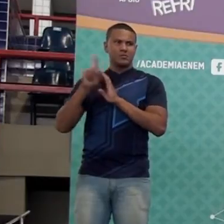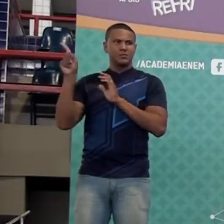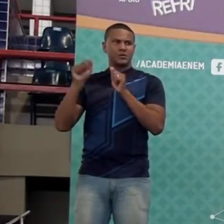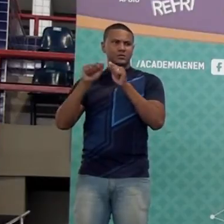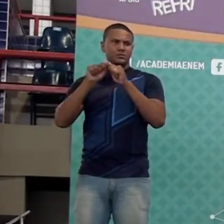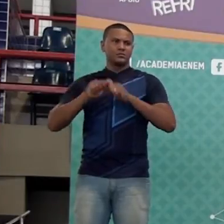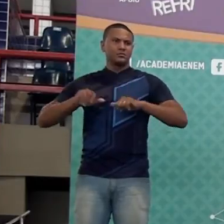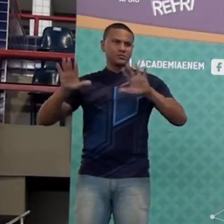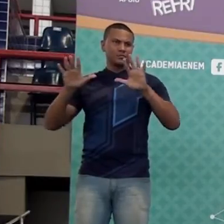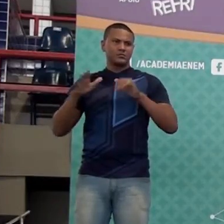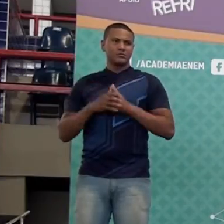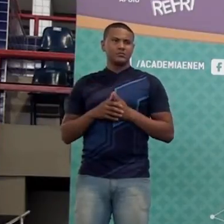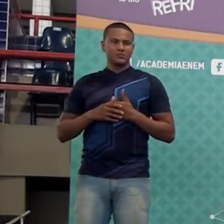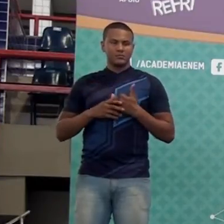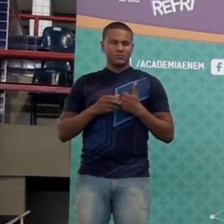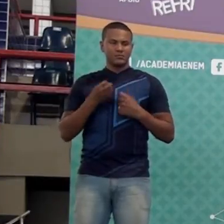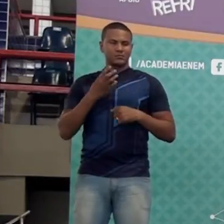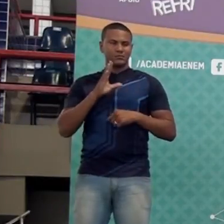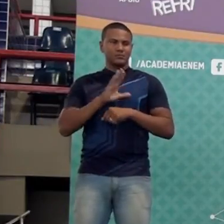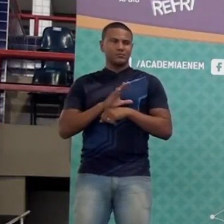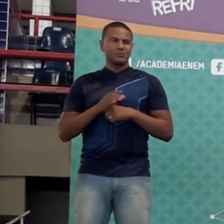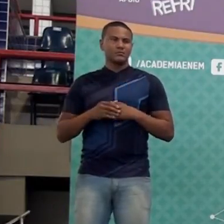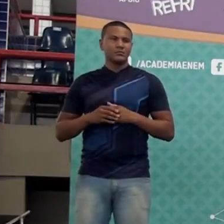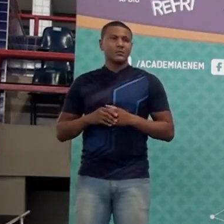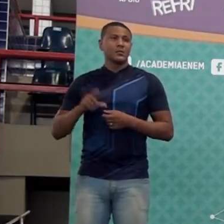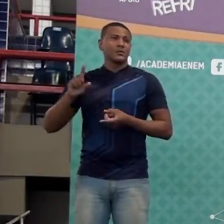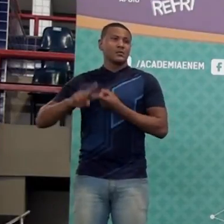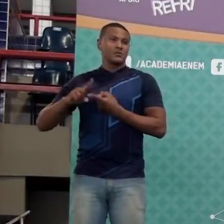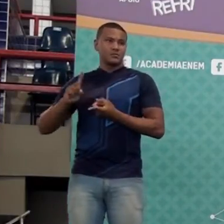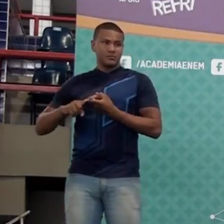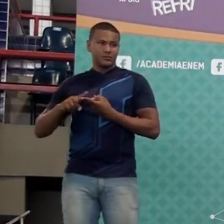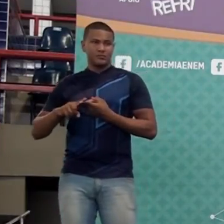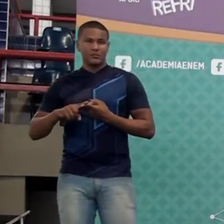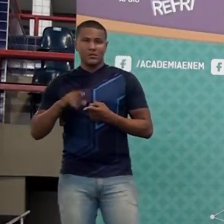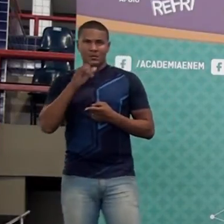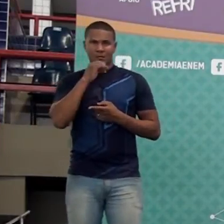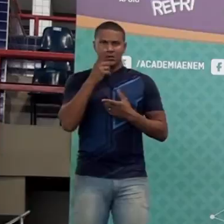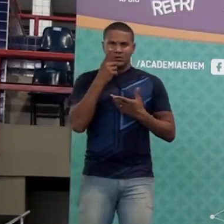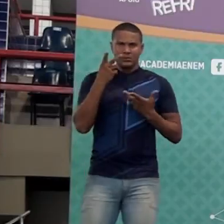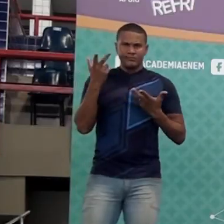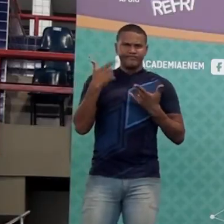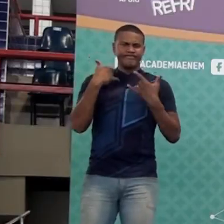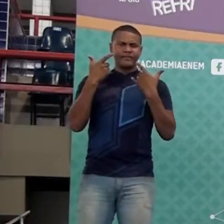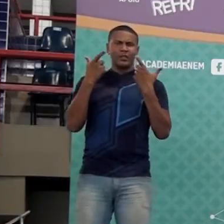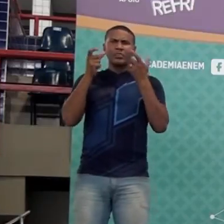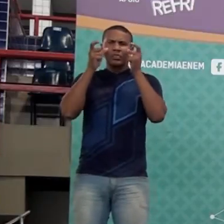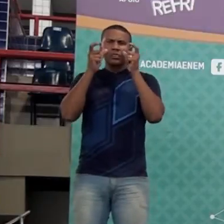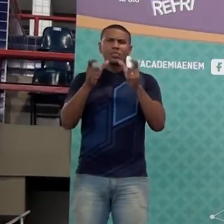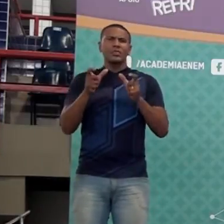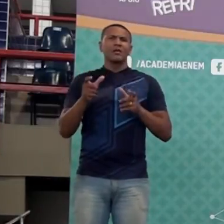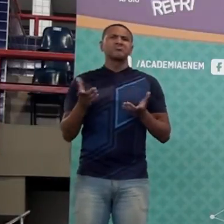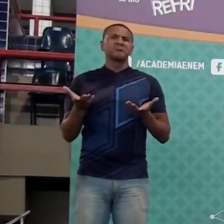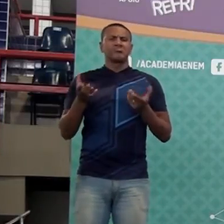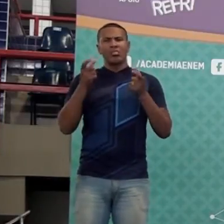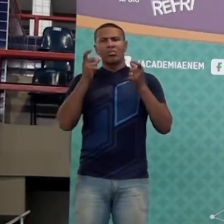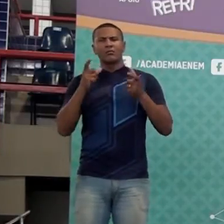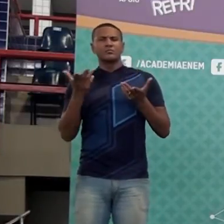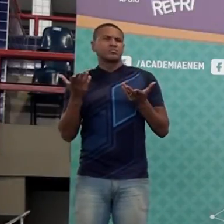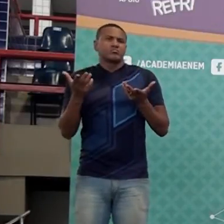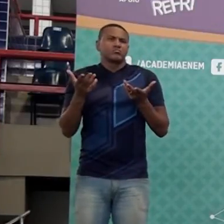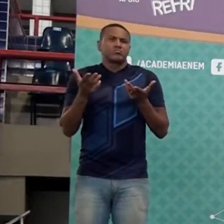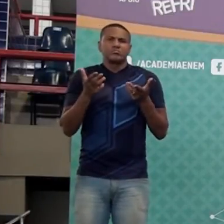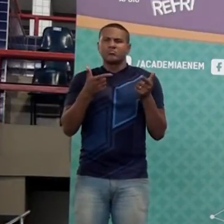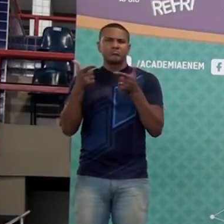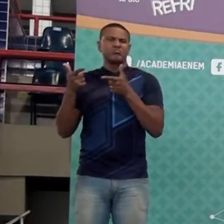Federal do Ceará, mas o biodiesel não despertou interesse de imediato. O biodiesel ficou ali meio esquecido, ninguém